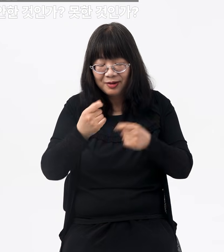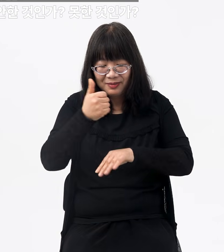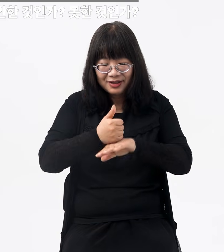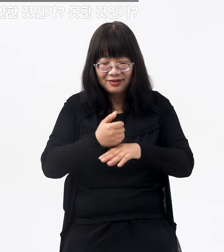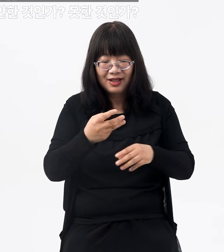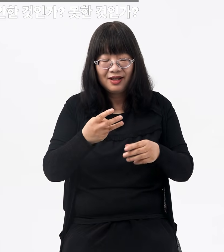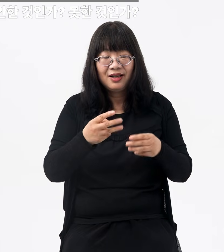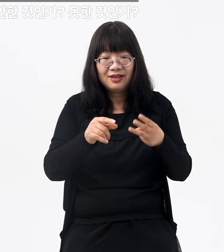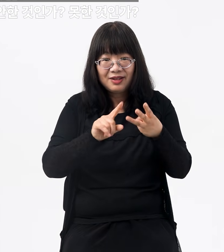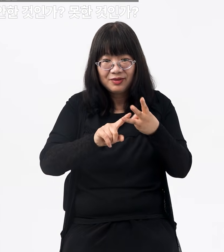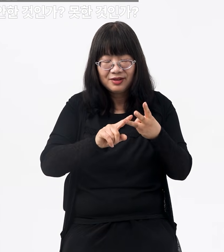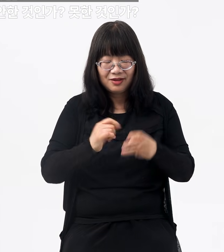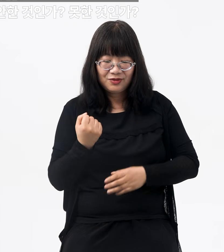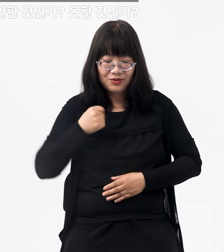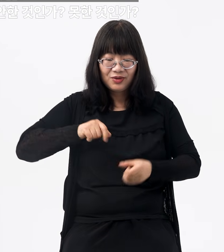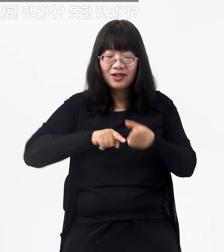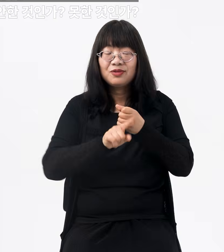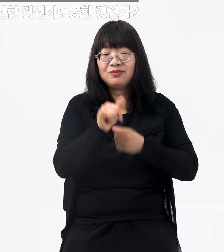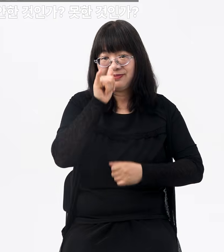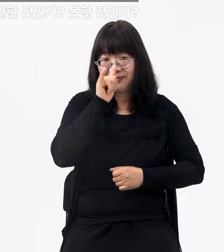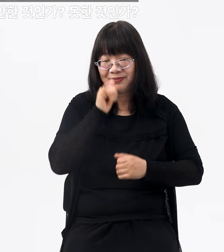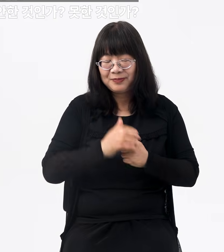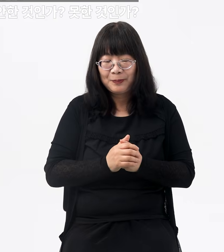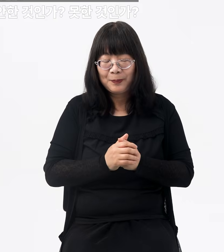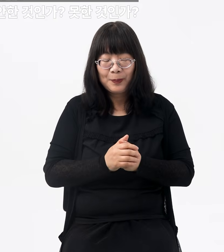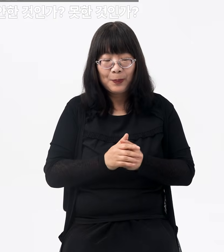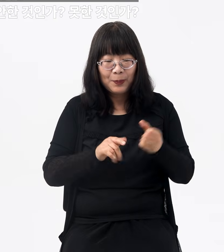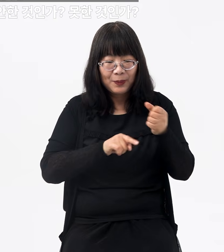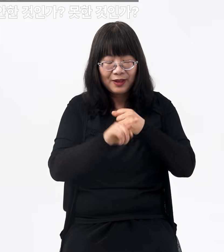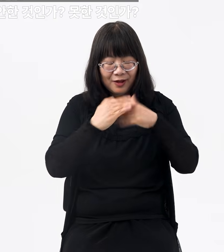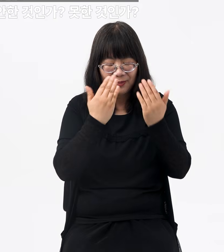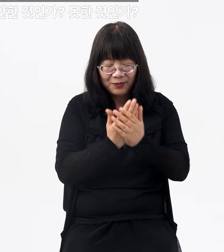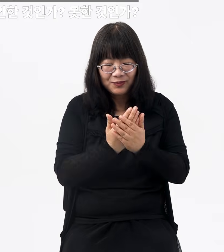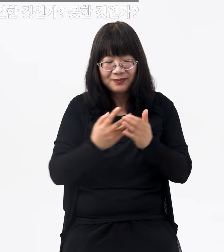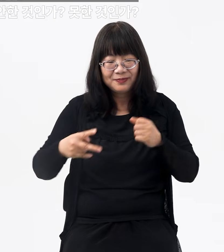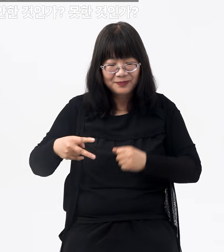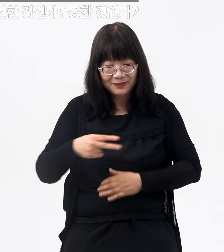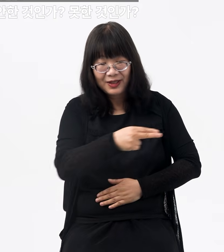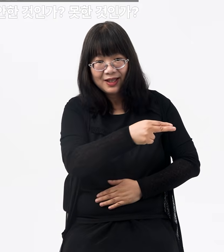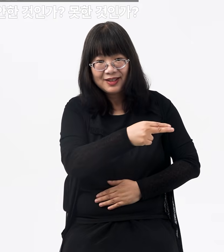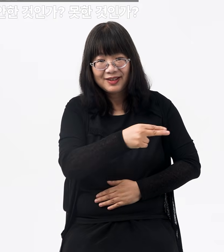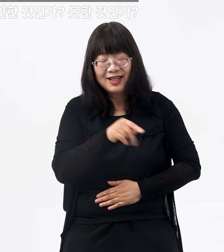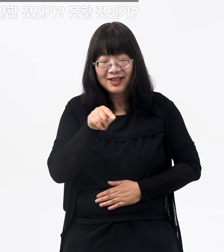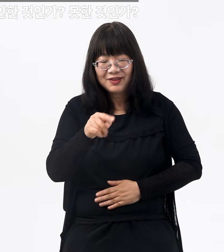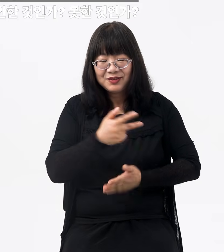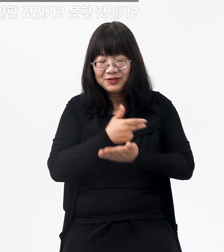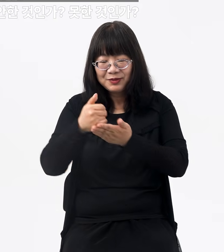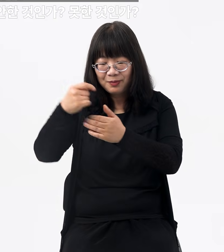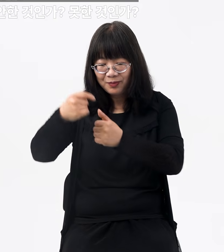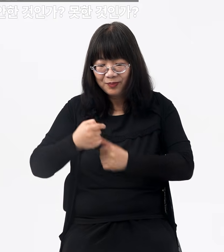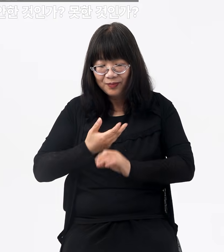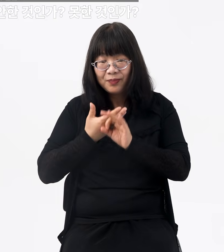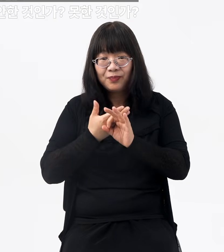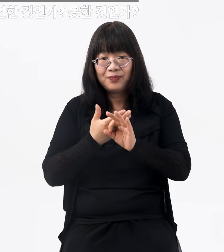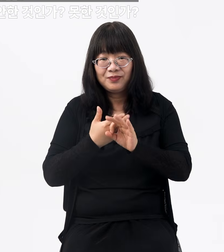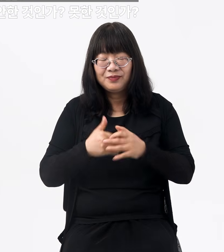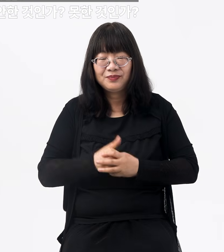불순종에는 다 이유가 있어요. 그 이유를 다 걷어내고 이것이 주님의